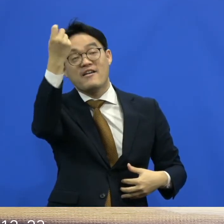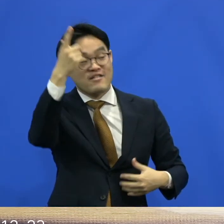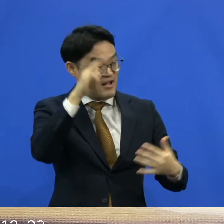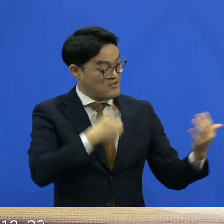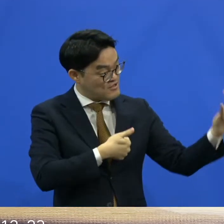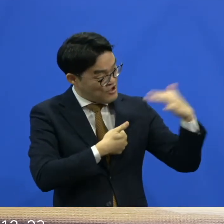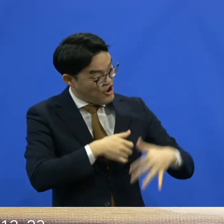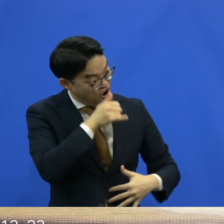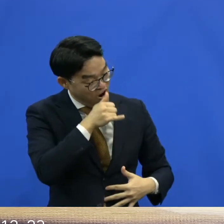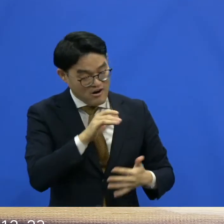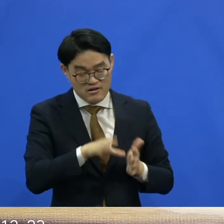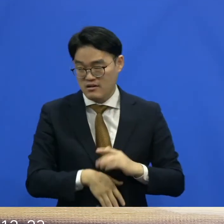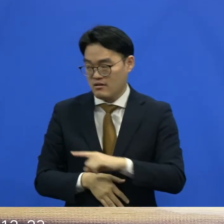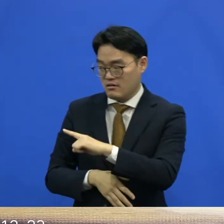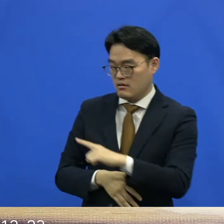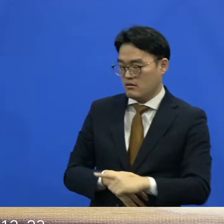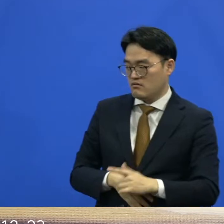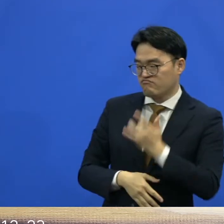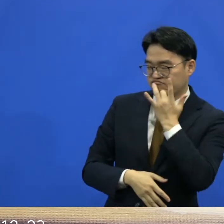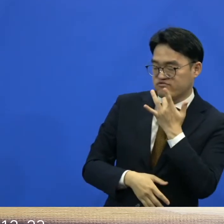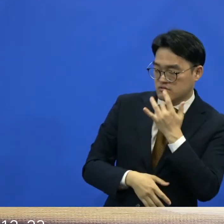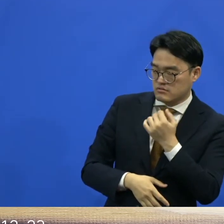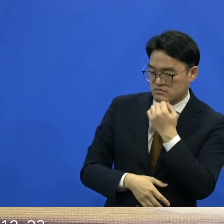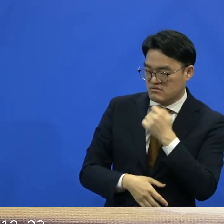요셉의 형들은 요셉의 꿈을 경멸했습니다.